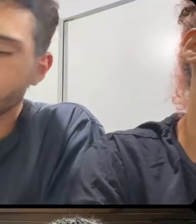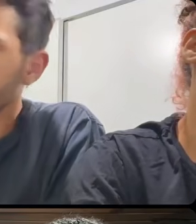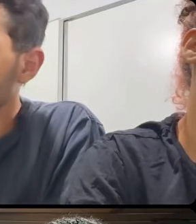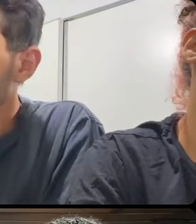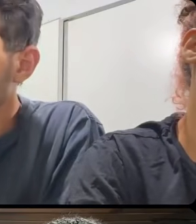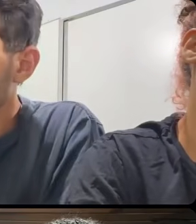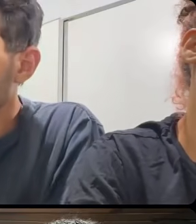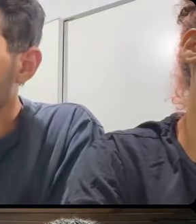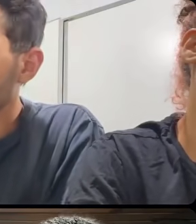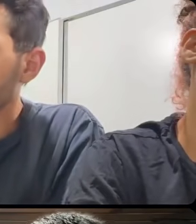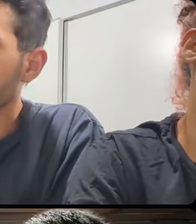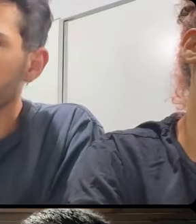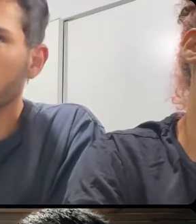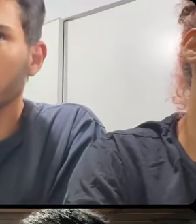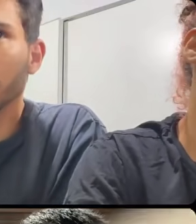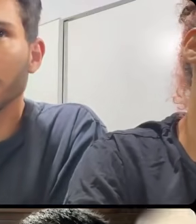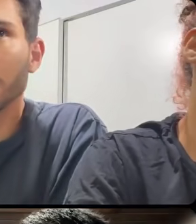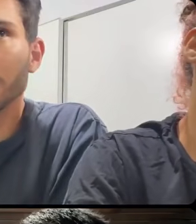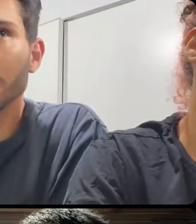tudo mais,